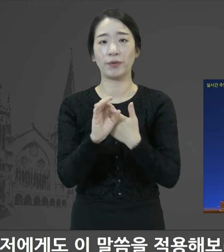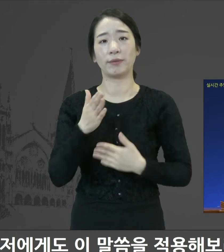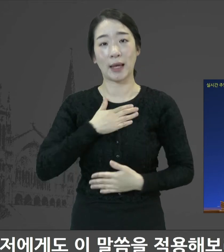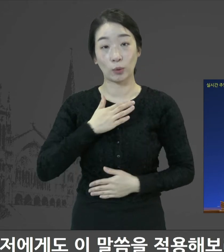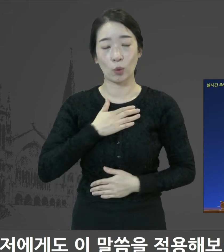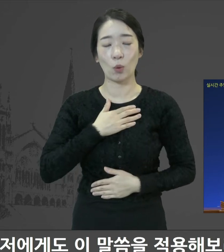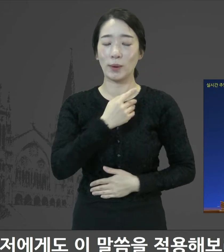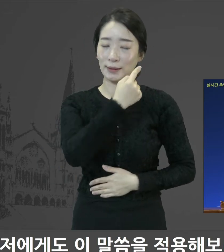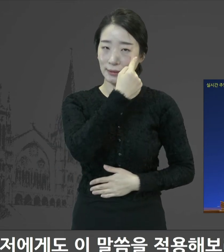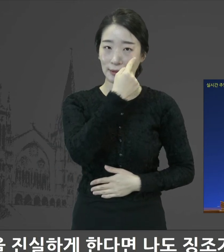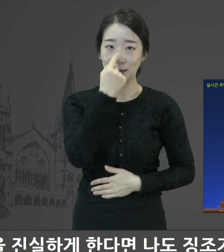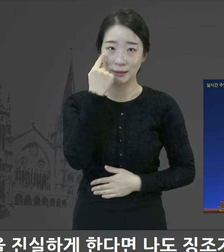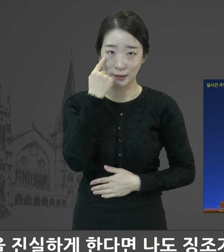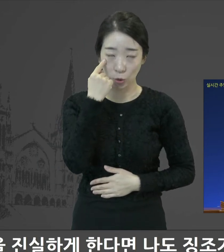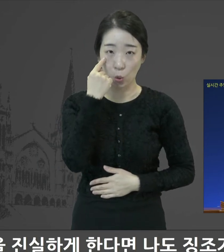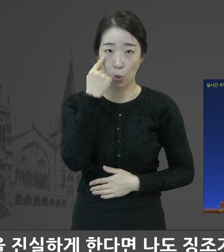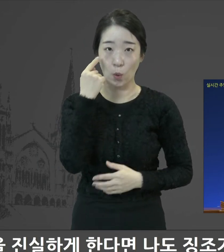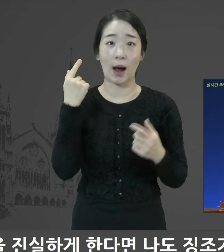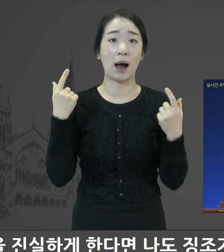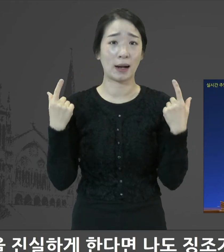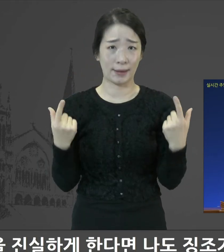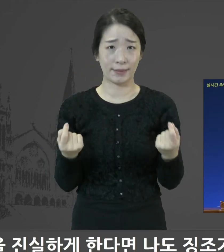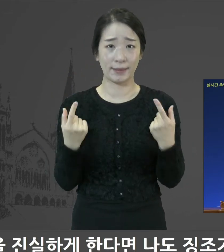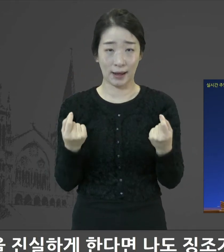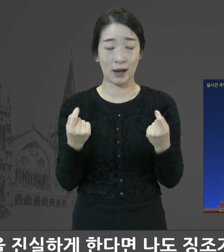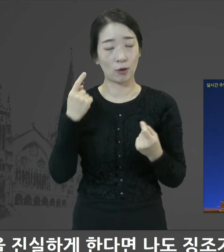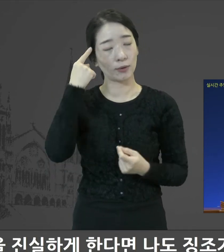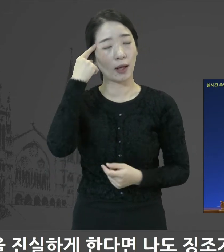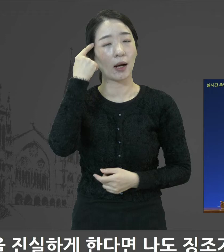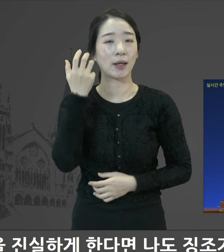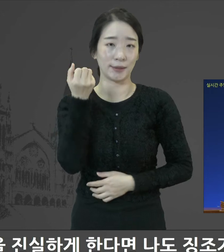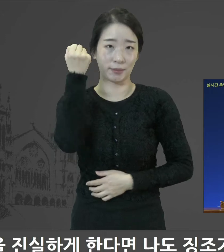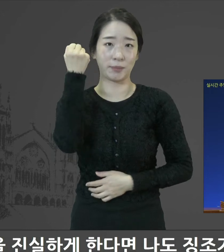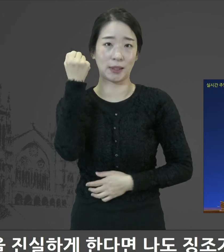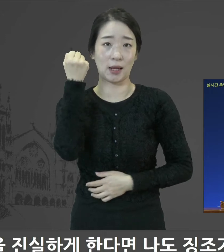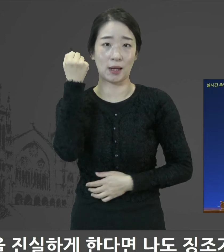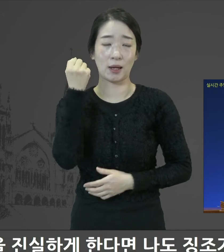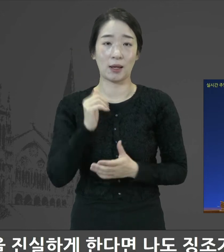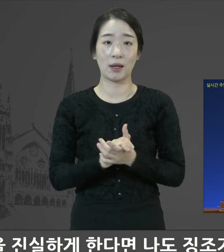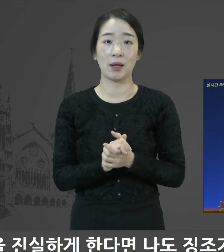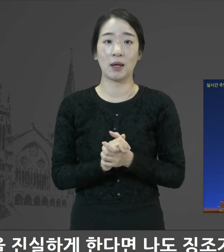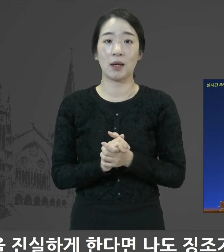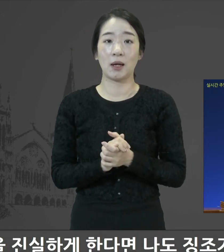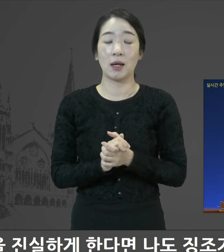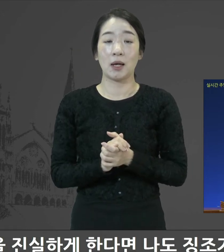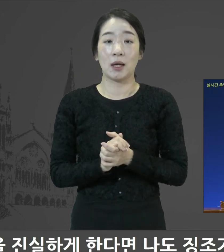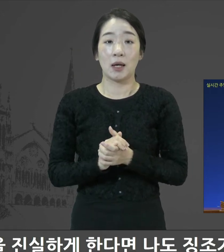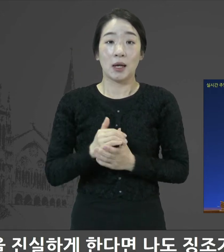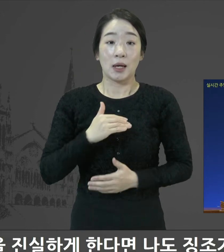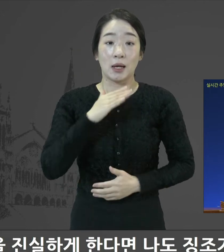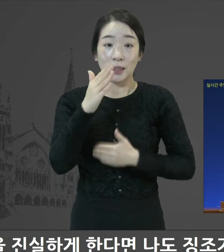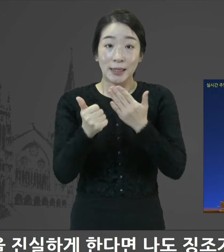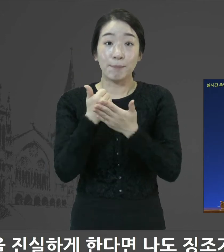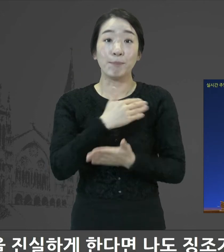생각을 해보게 되는 것이죠. 자, 임마누엘, 우리와 함께 하신다.